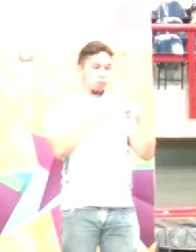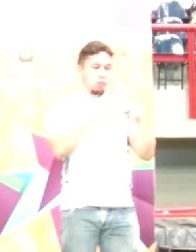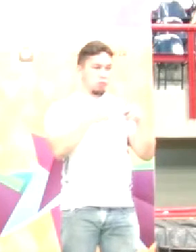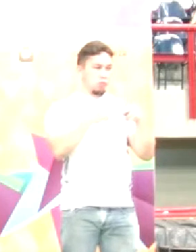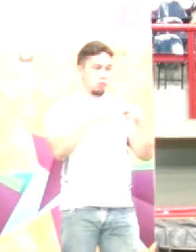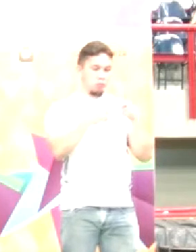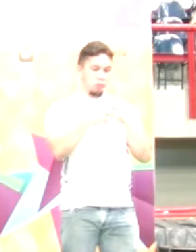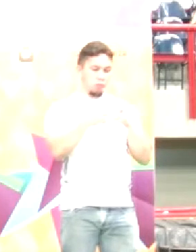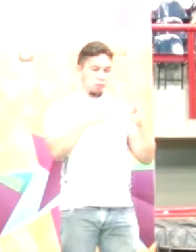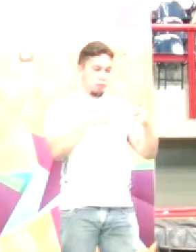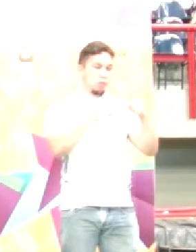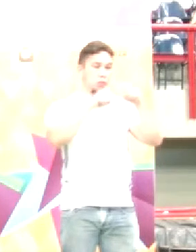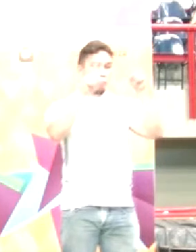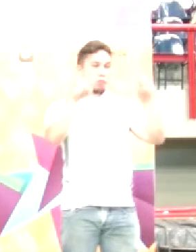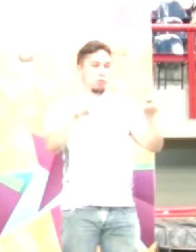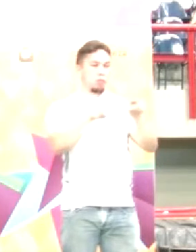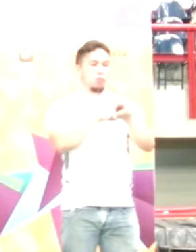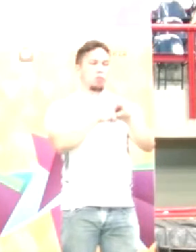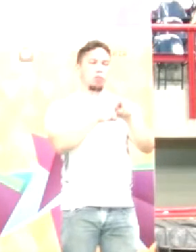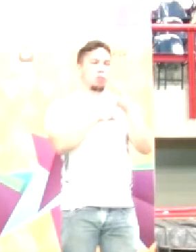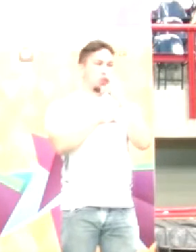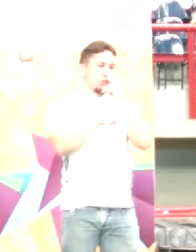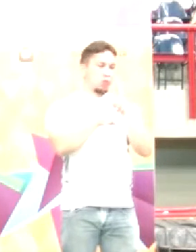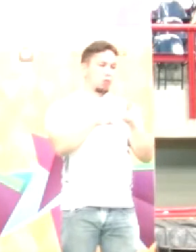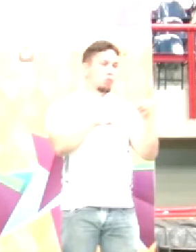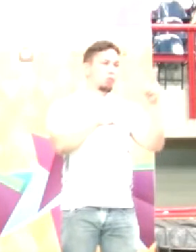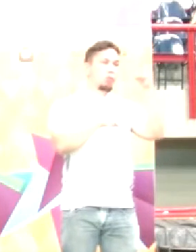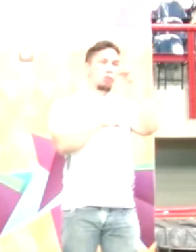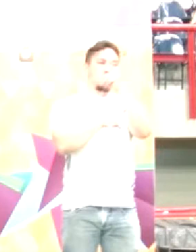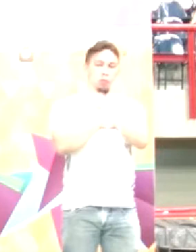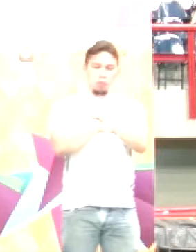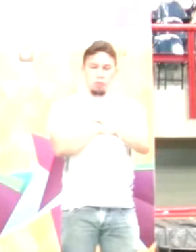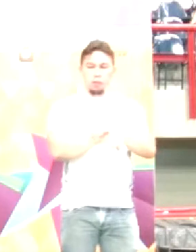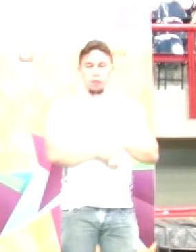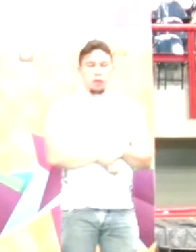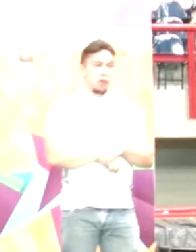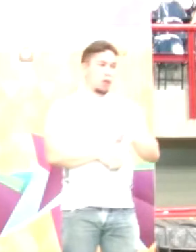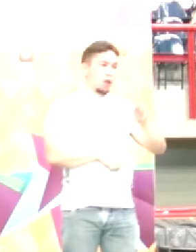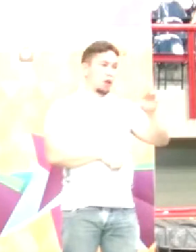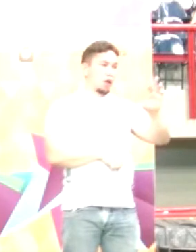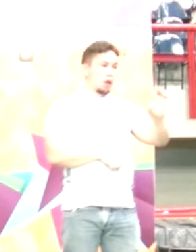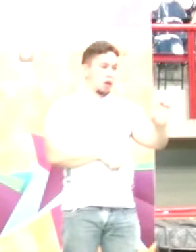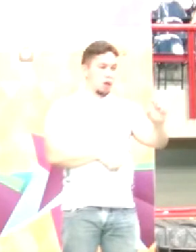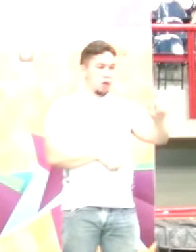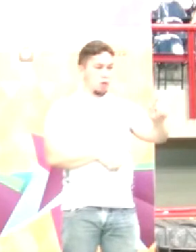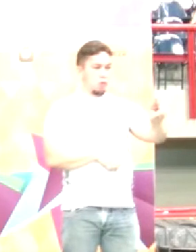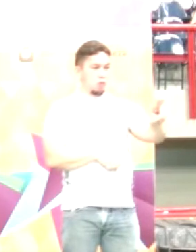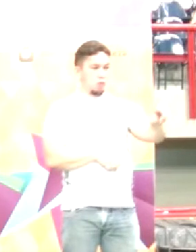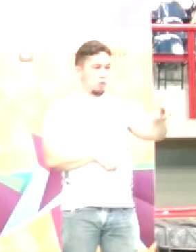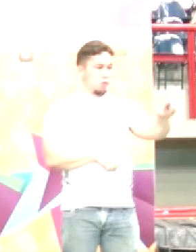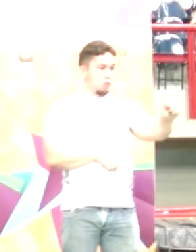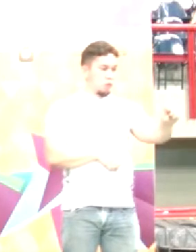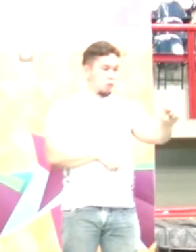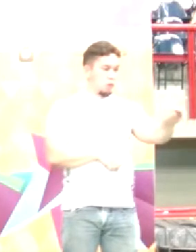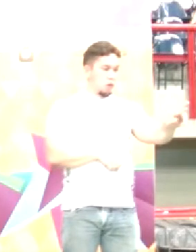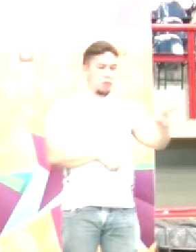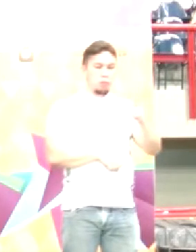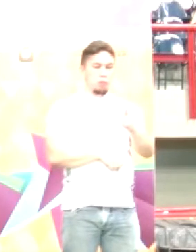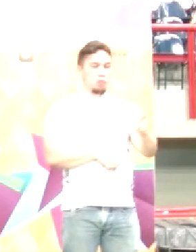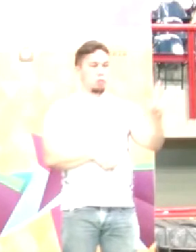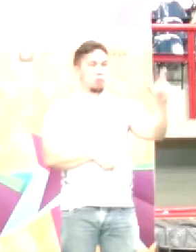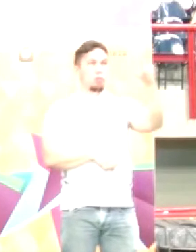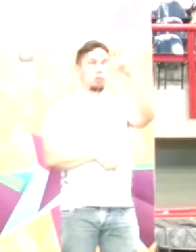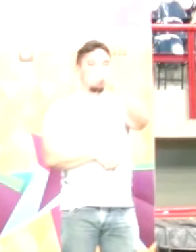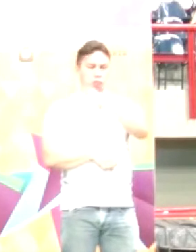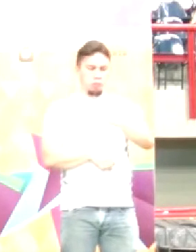pirâmide? Quadrangular regular. Pessoal, na hora que o enunciado diz que a pirâmide é regular, o que é que eu já sei? Que os